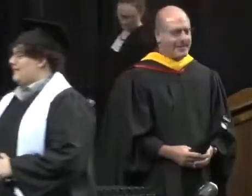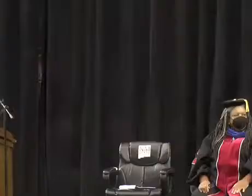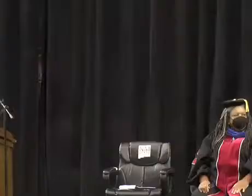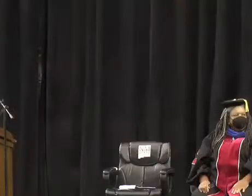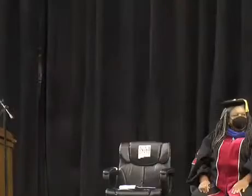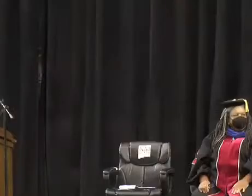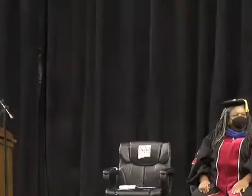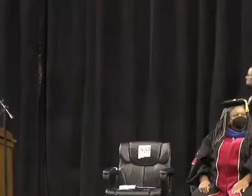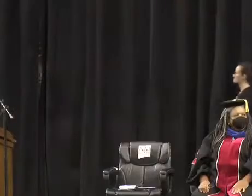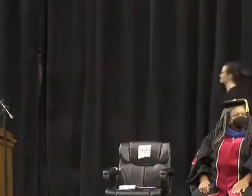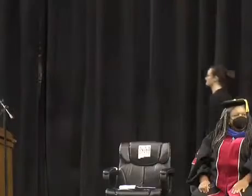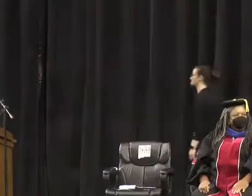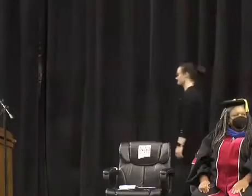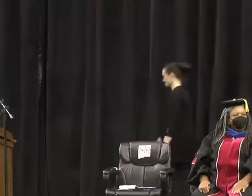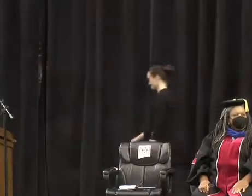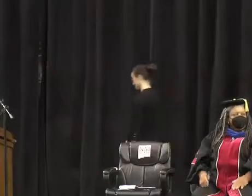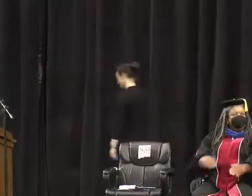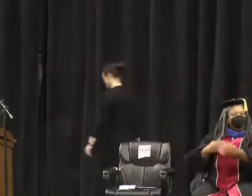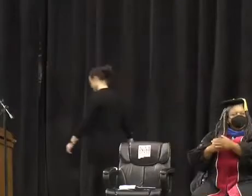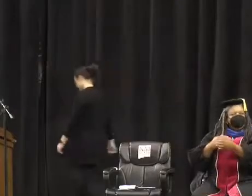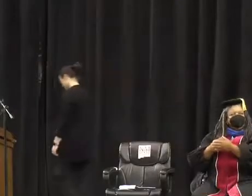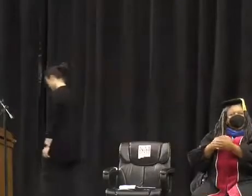Angel René Padilla.